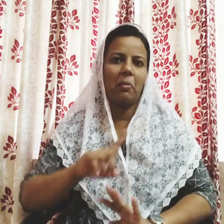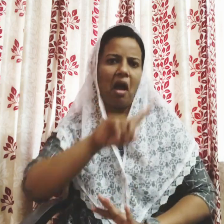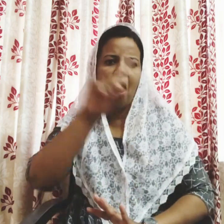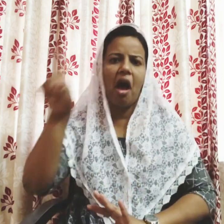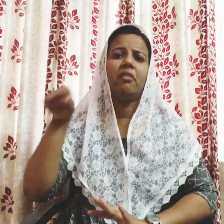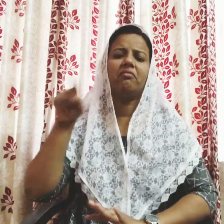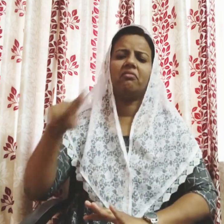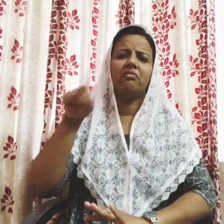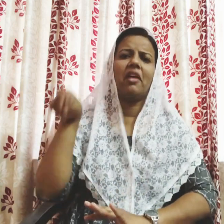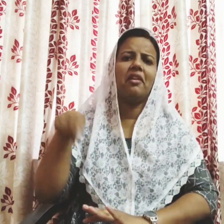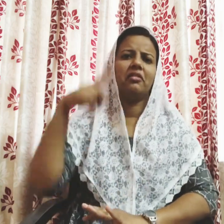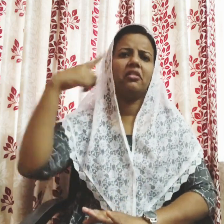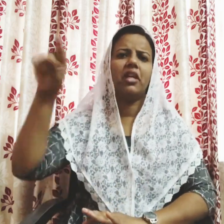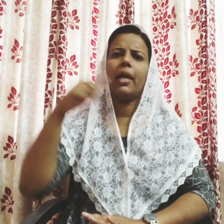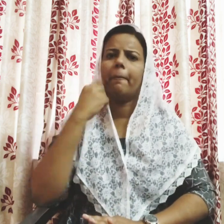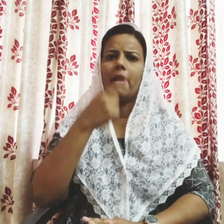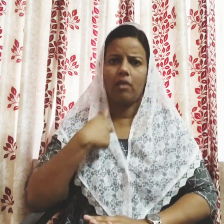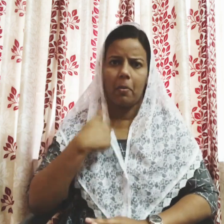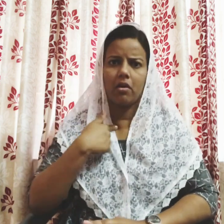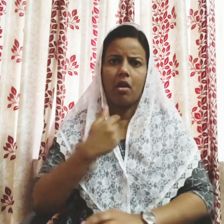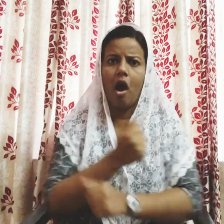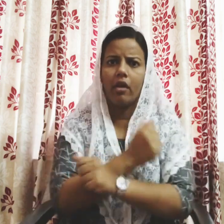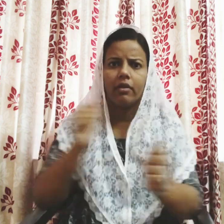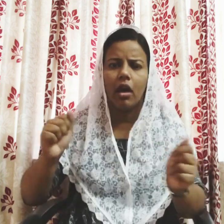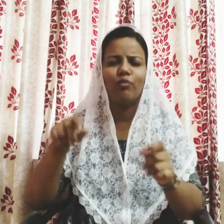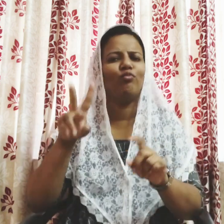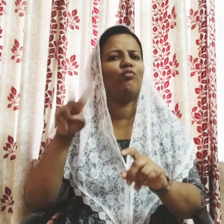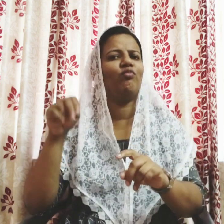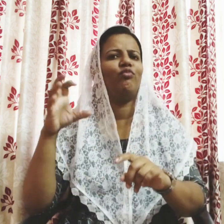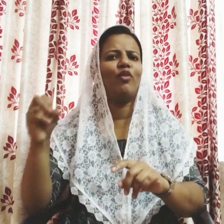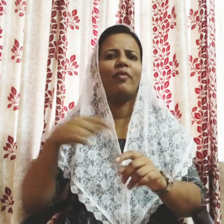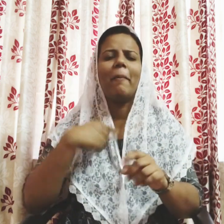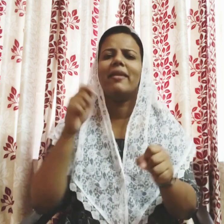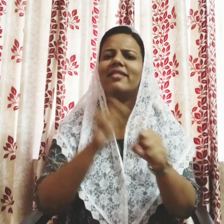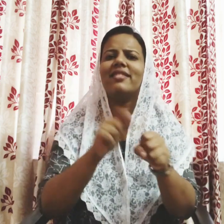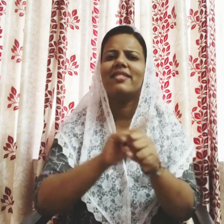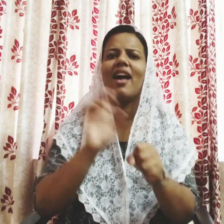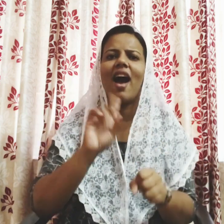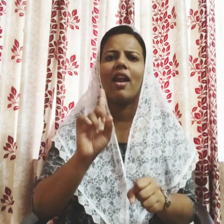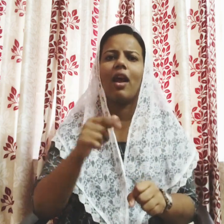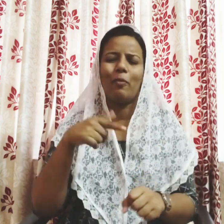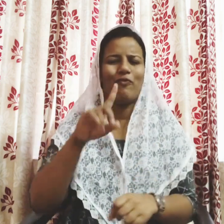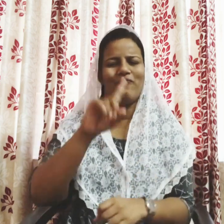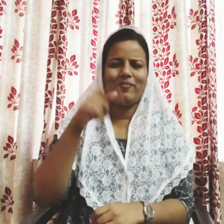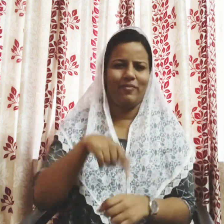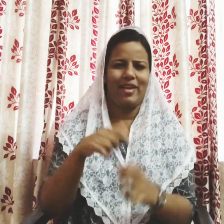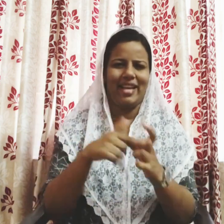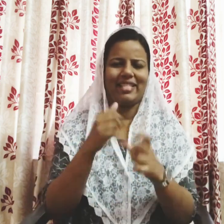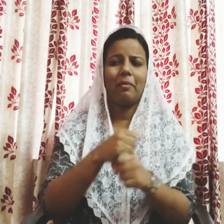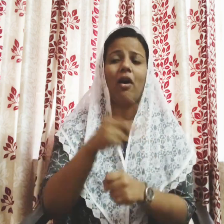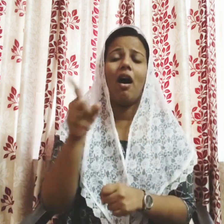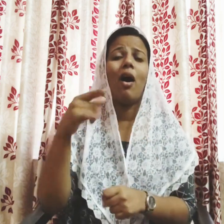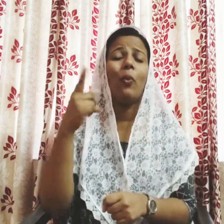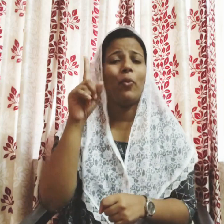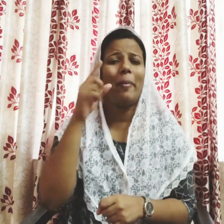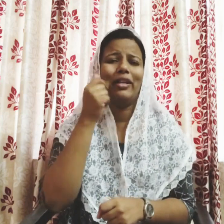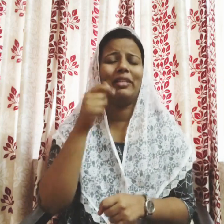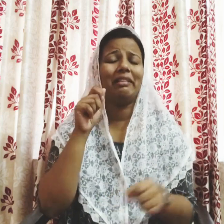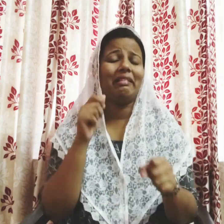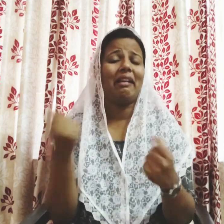വിധിക്കുവാൻ നമുക്ക് യാതൊരു അർഹതയുമില്ല. കാരണം സൃഷ്ടിച്ചത് ദൈവമാണ്. നമ്മളിപ്പോൾ ഒരാൾ അവന് കഴിവൊന്നുമില്ല, അവനെ കൊണ്ട് എന്തിനു കൊള്ളാം, അവന്